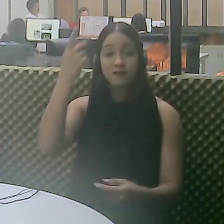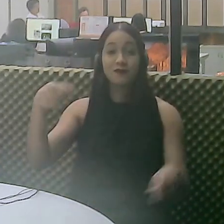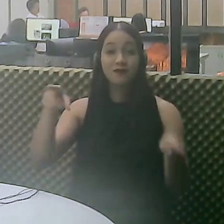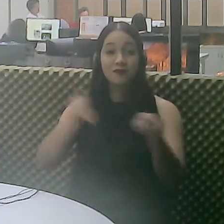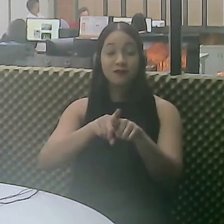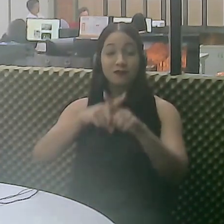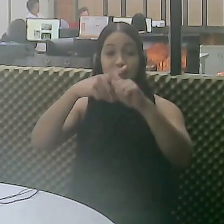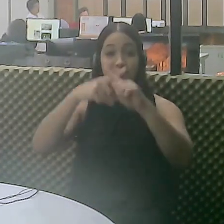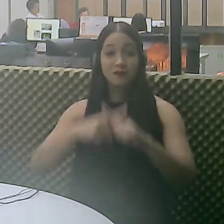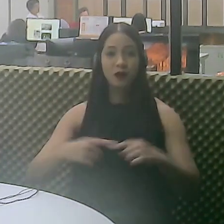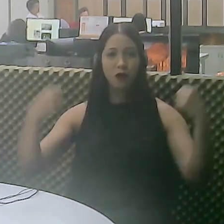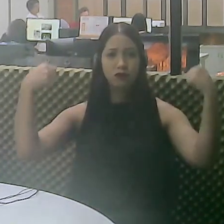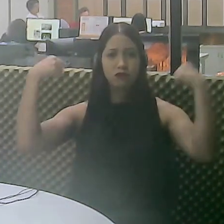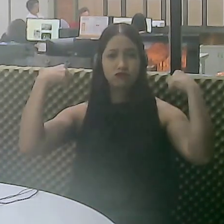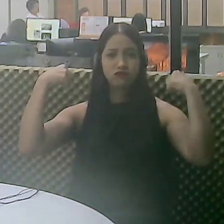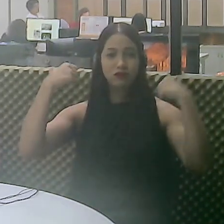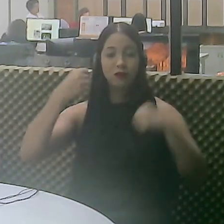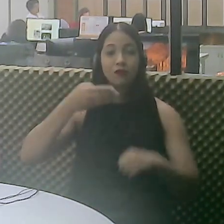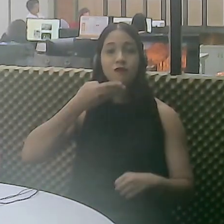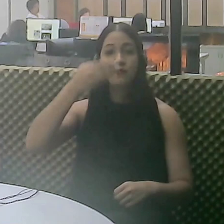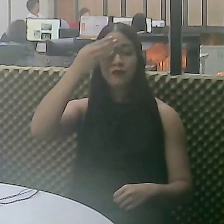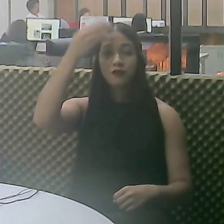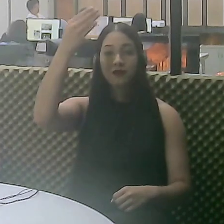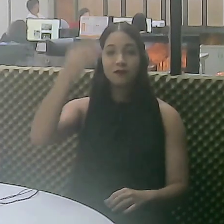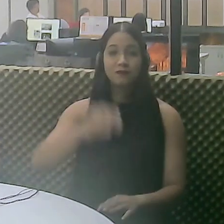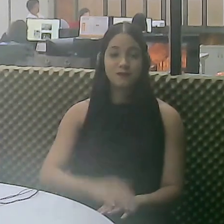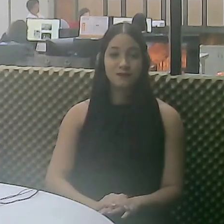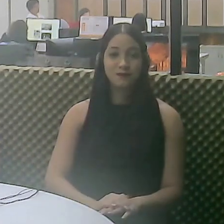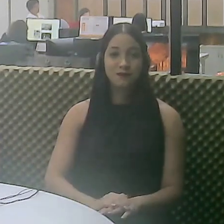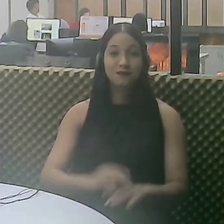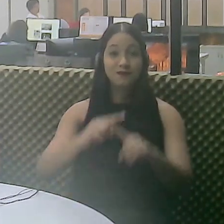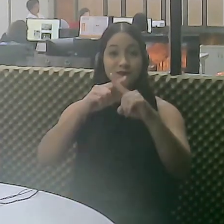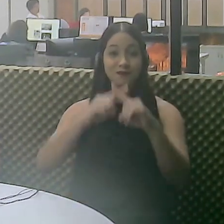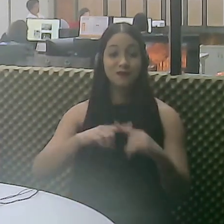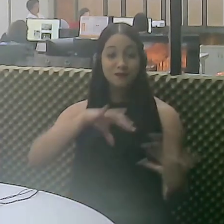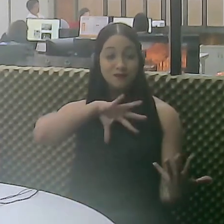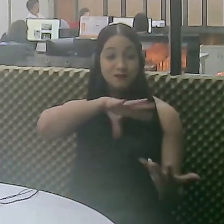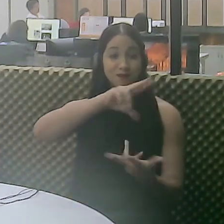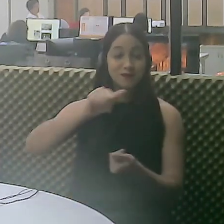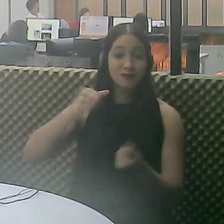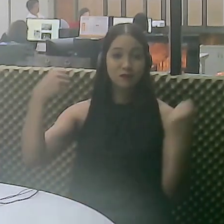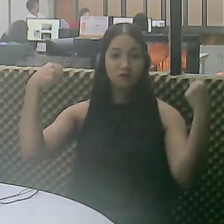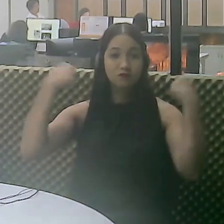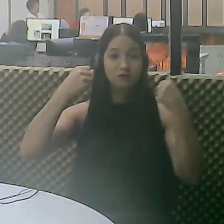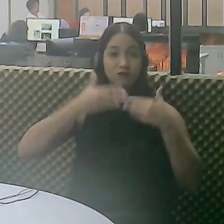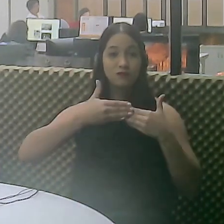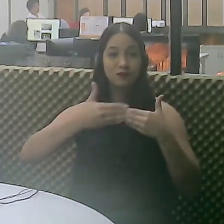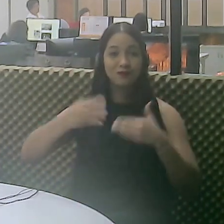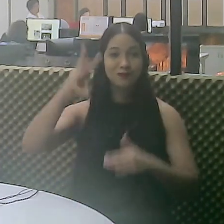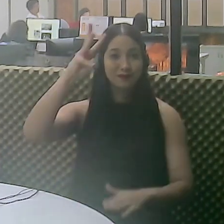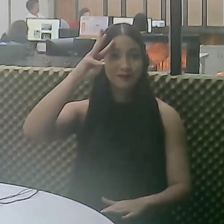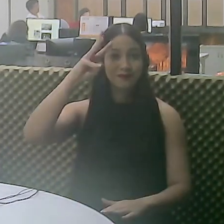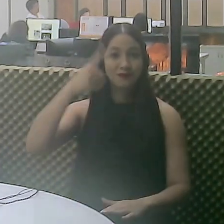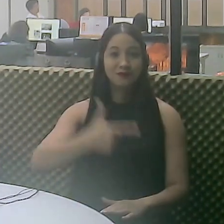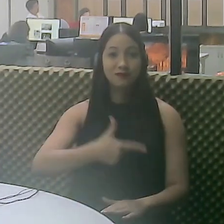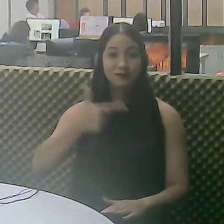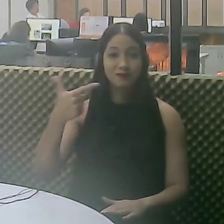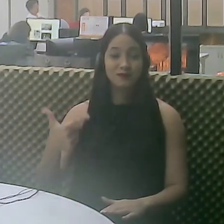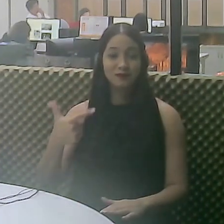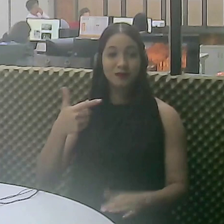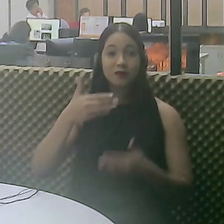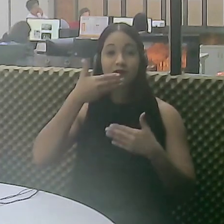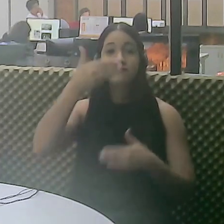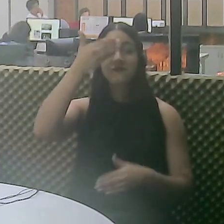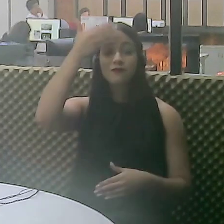o Campeonato de Halterofilismo em Dubai. O Campeonato Mundial de Halterofilismo começa nesta terça-feira, dia 22, em